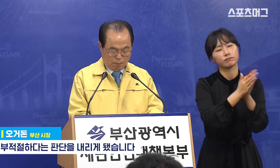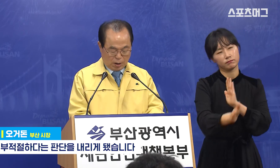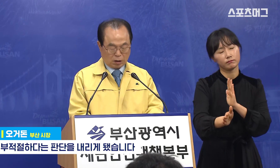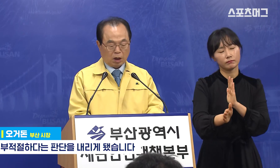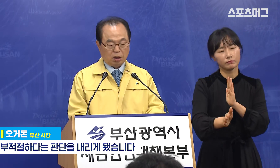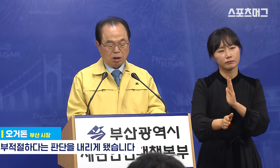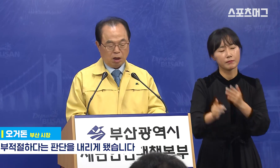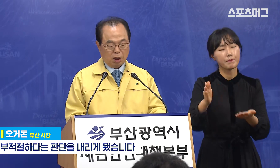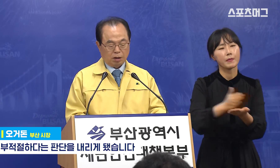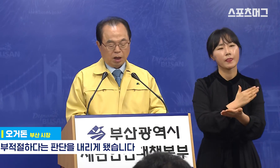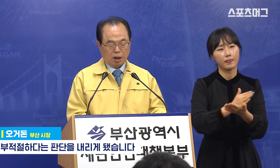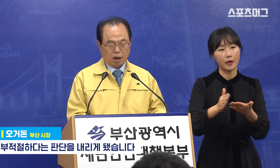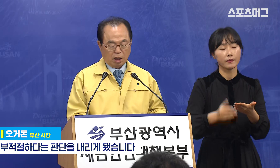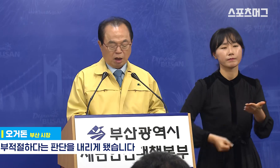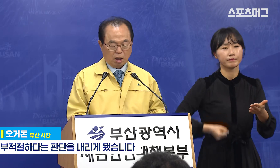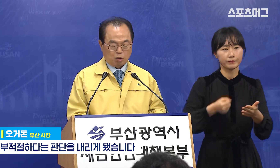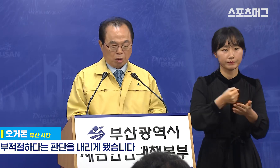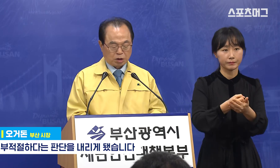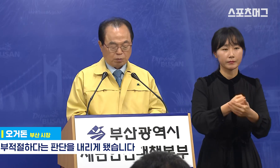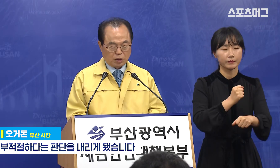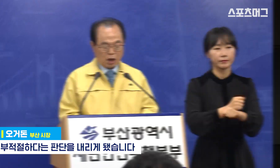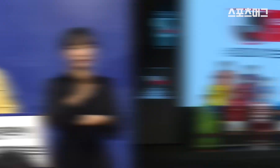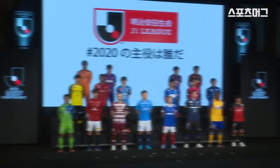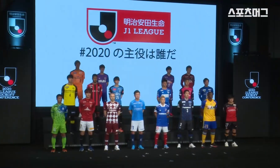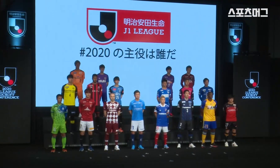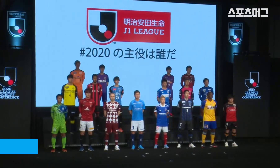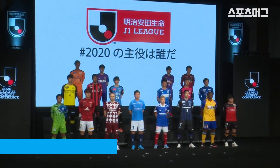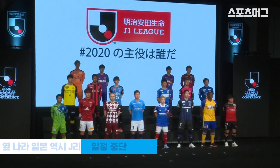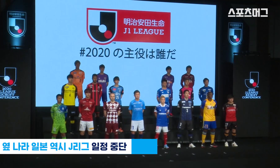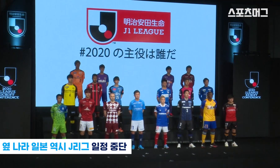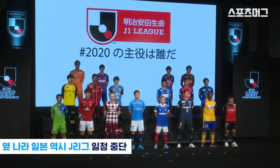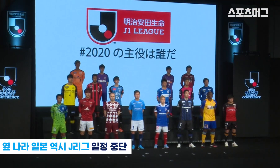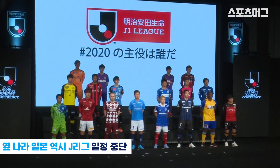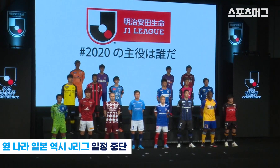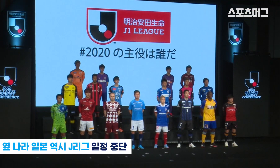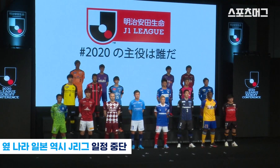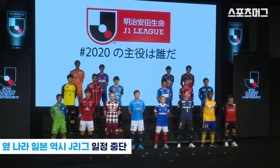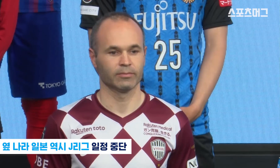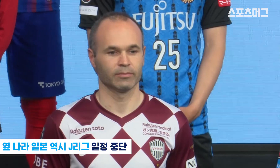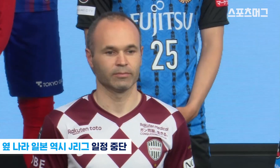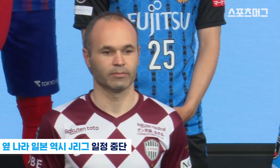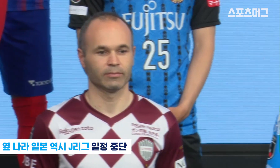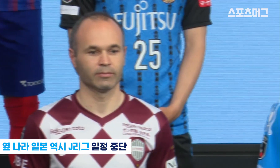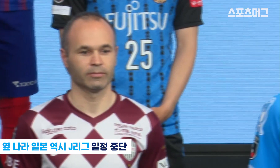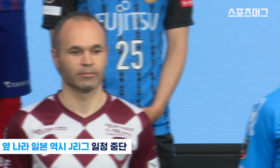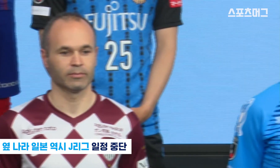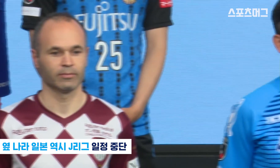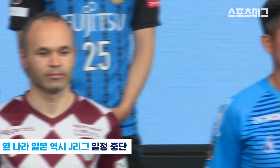부적절하다는 판단을 내리게 되었습니다.